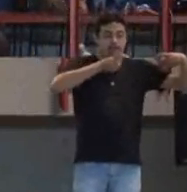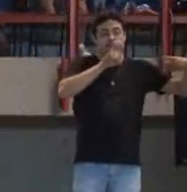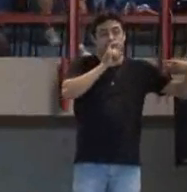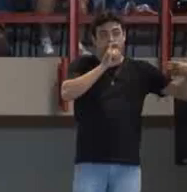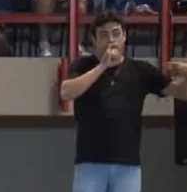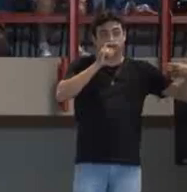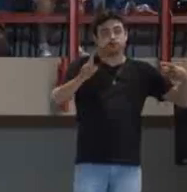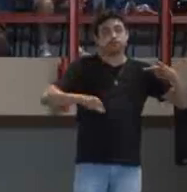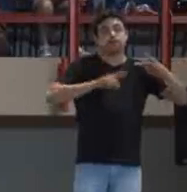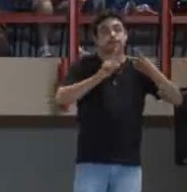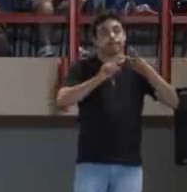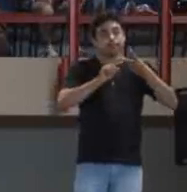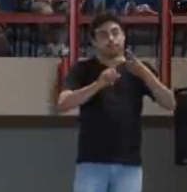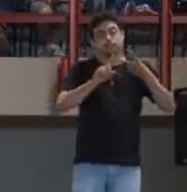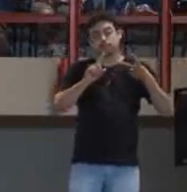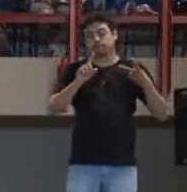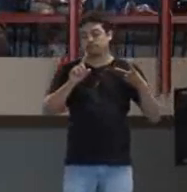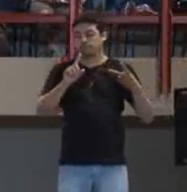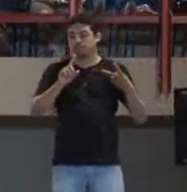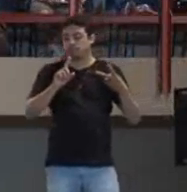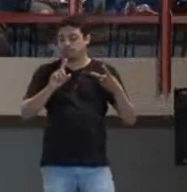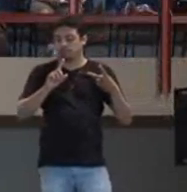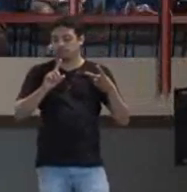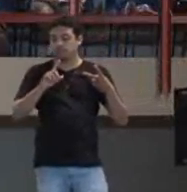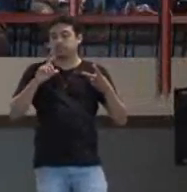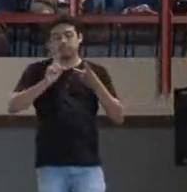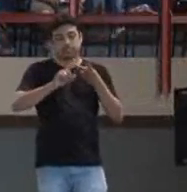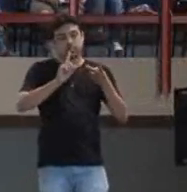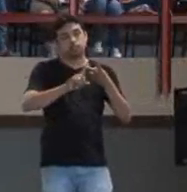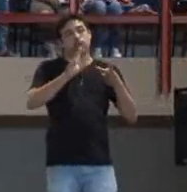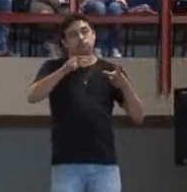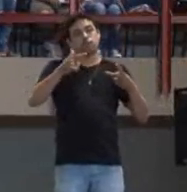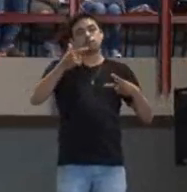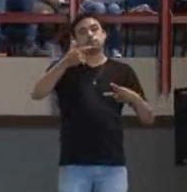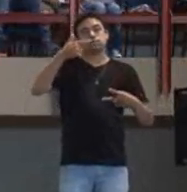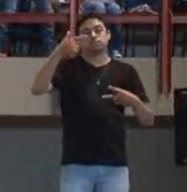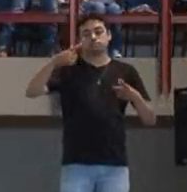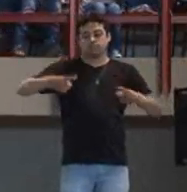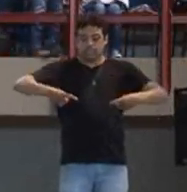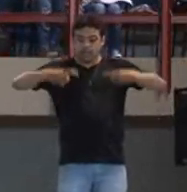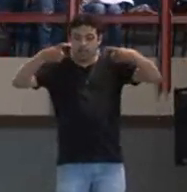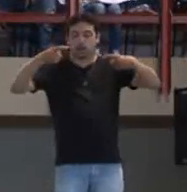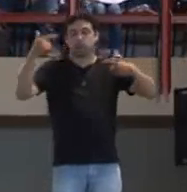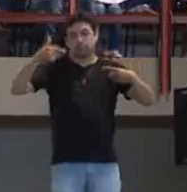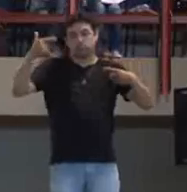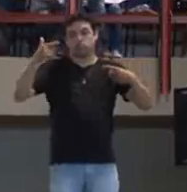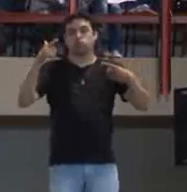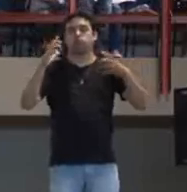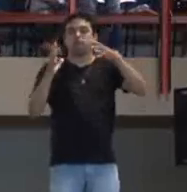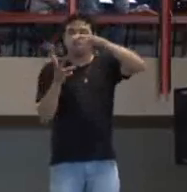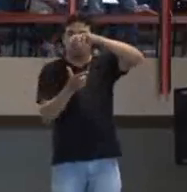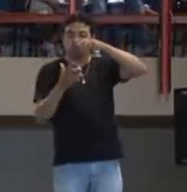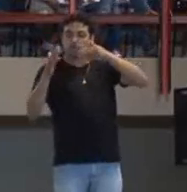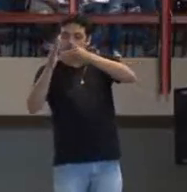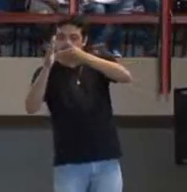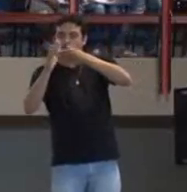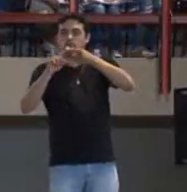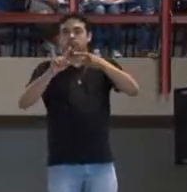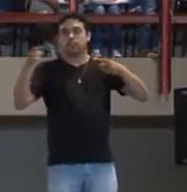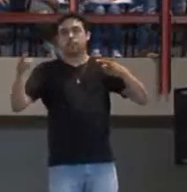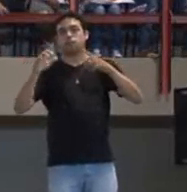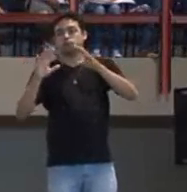mas falaremos também claro um pouco do final da segunda guerra para poder comear entrando pela